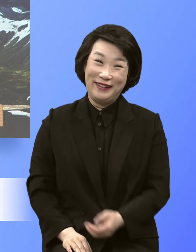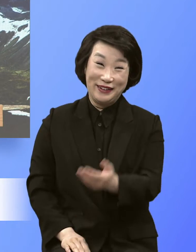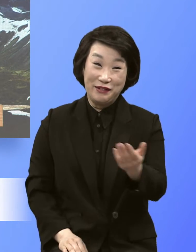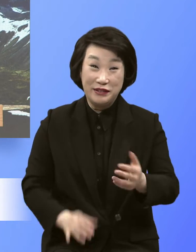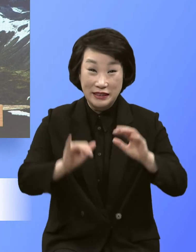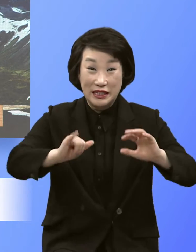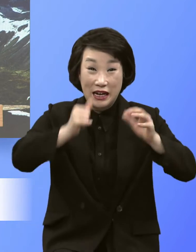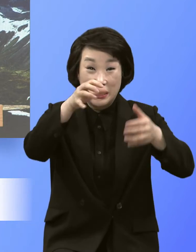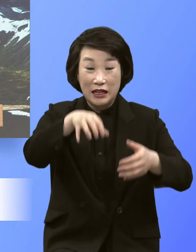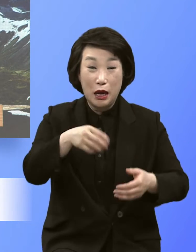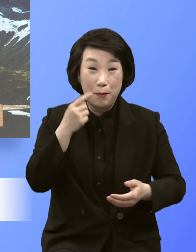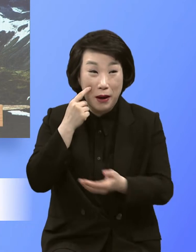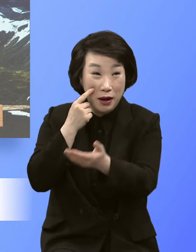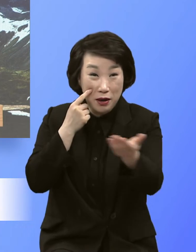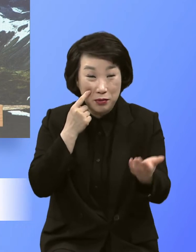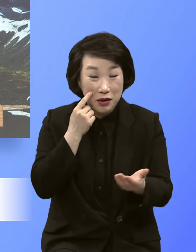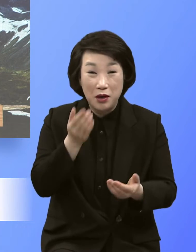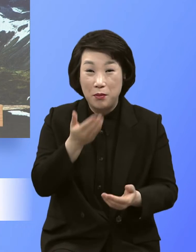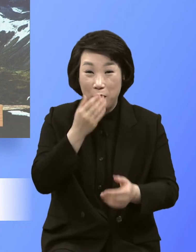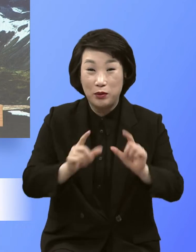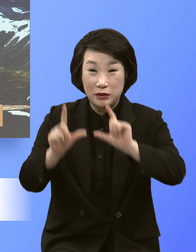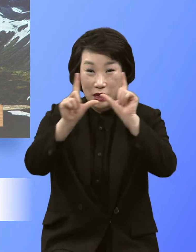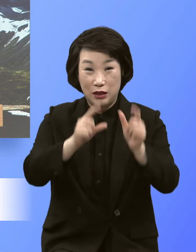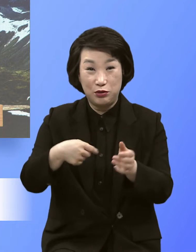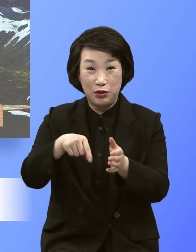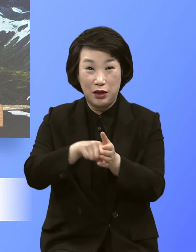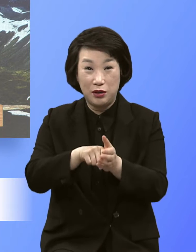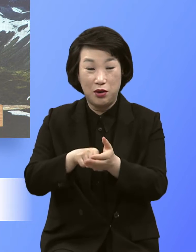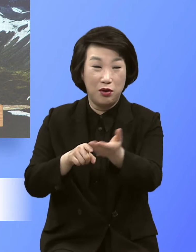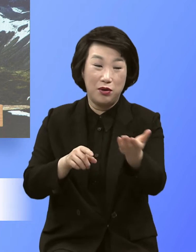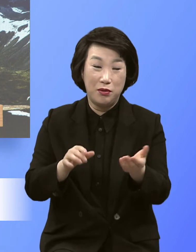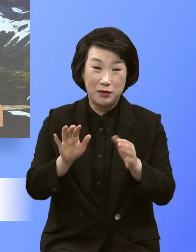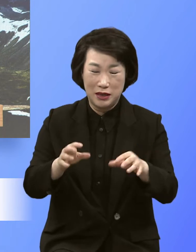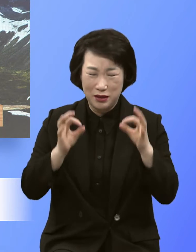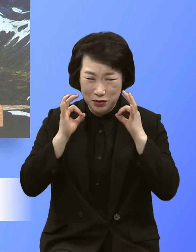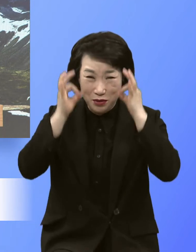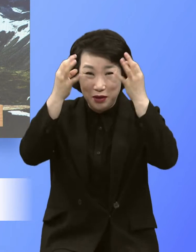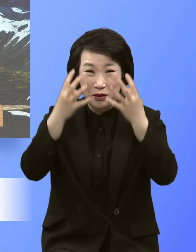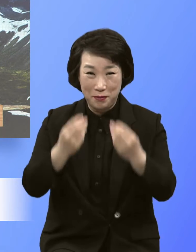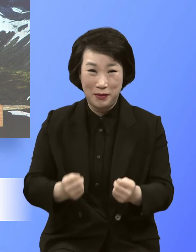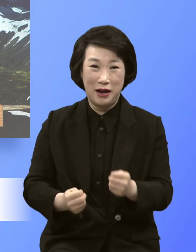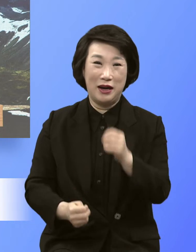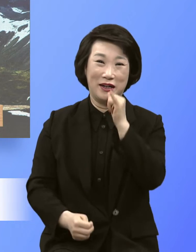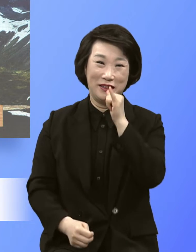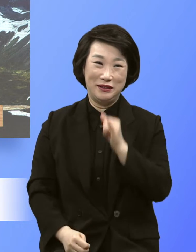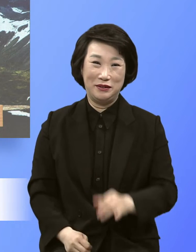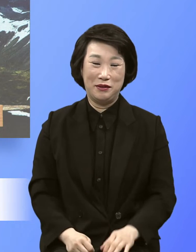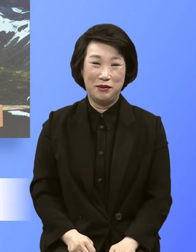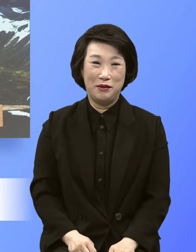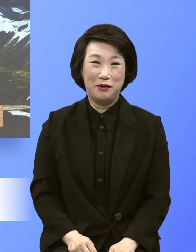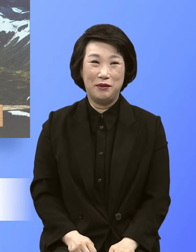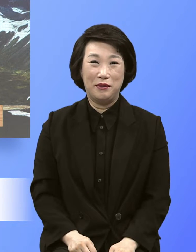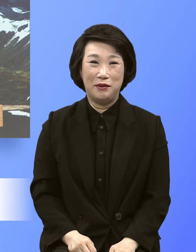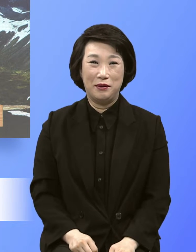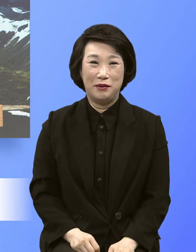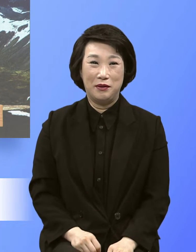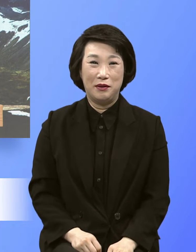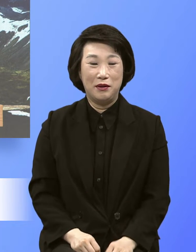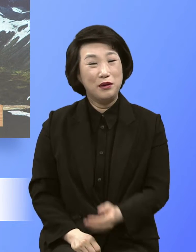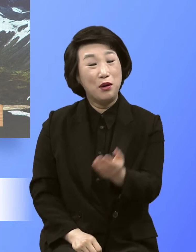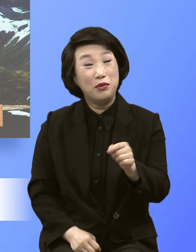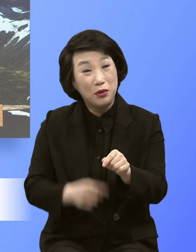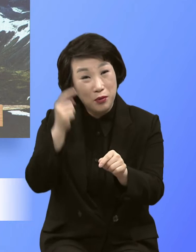세상은 먹거리를 만들기 위해서 굉장히 노력들을 하고 있잖아요. 그